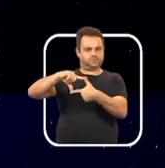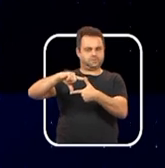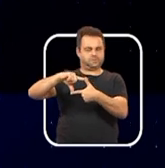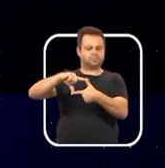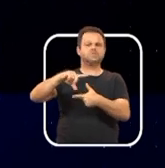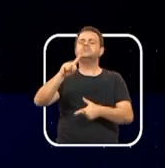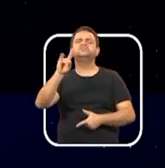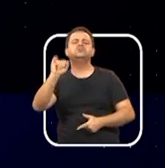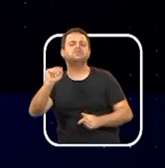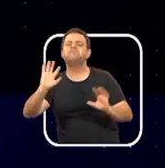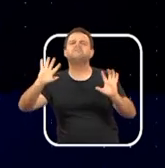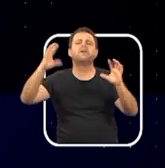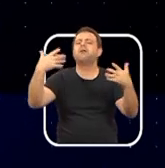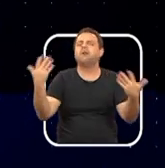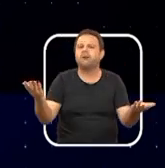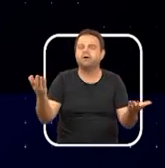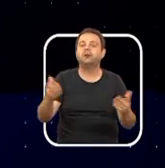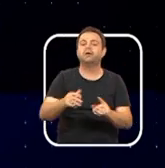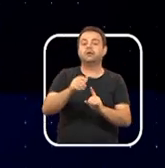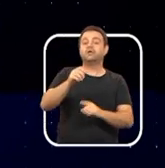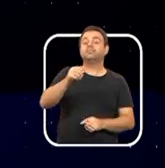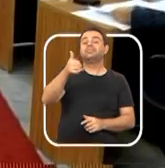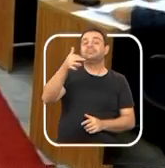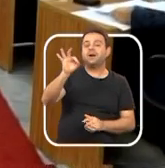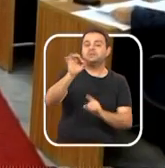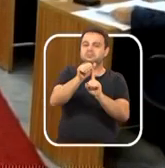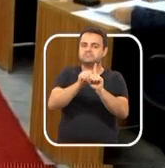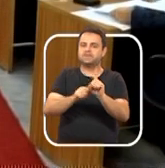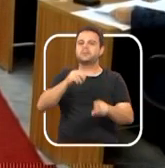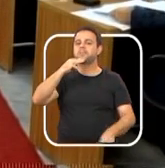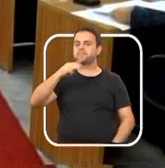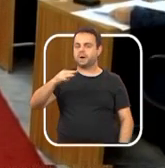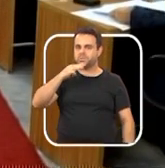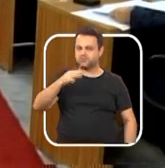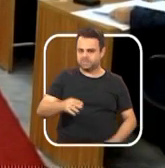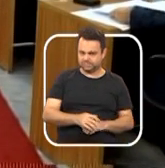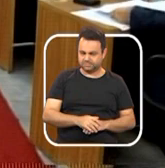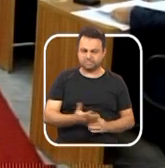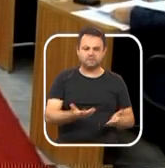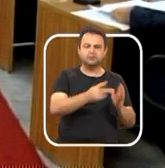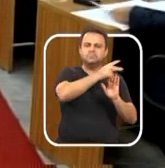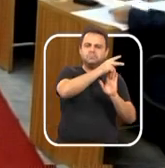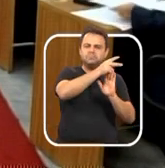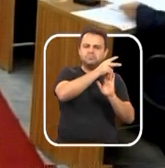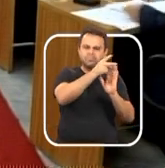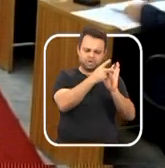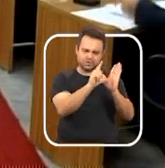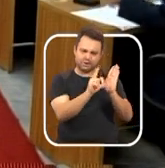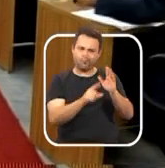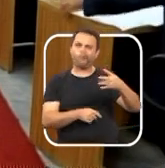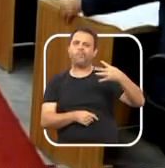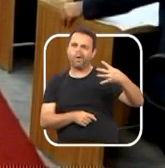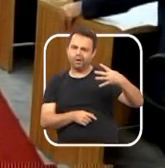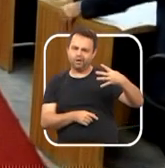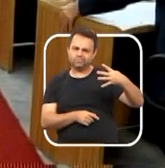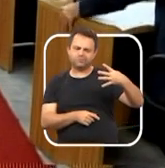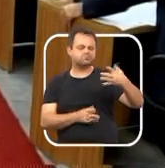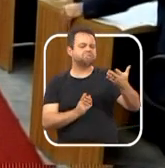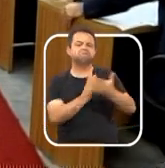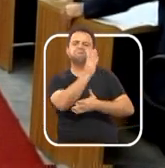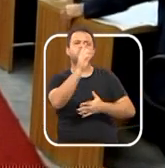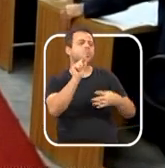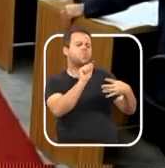comemorado anualmente em 10 de março. Outros 4 projetos de lei foram aprovados em